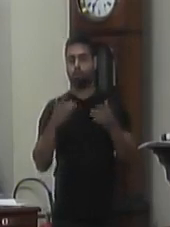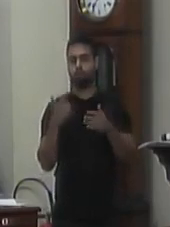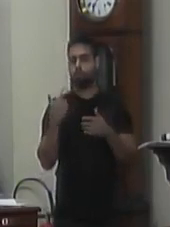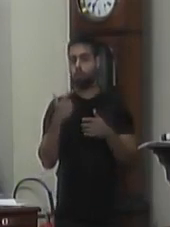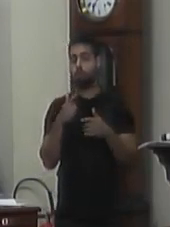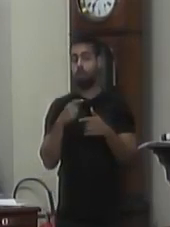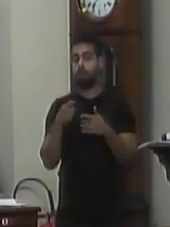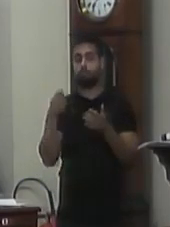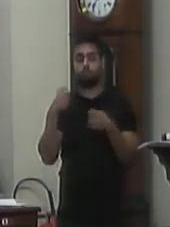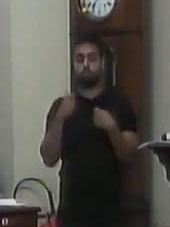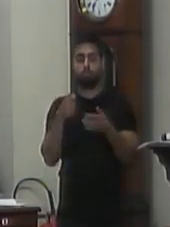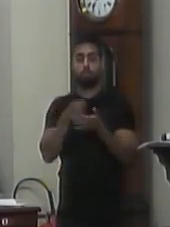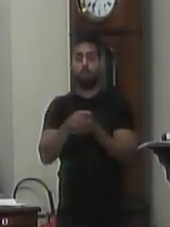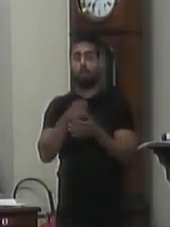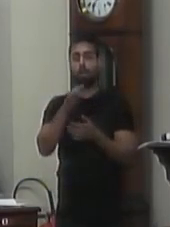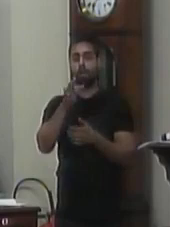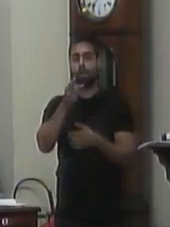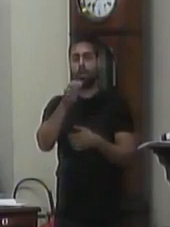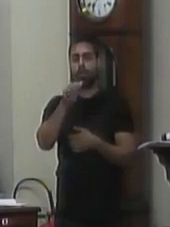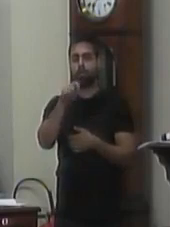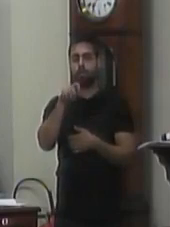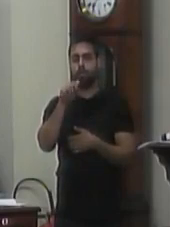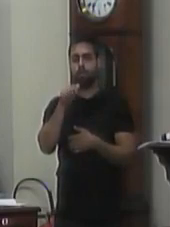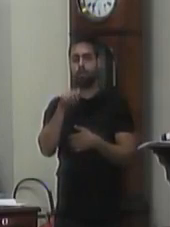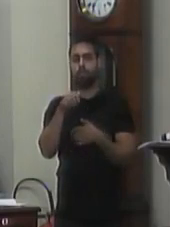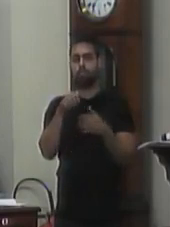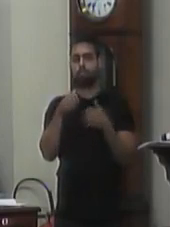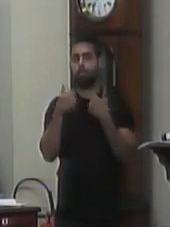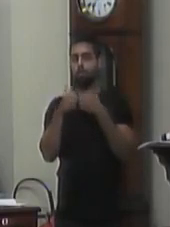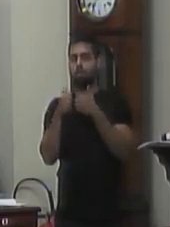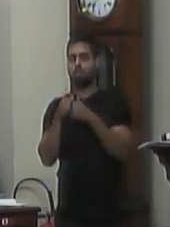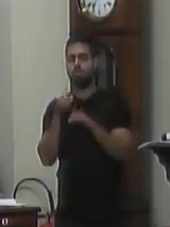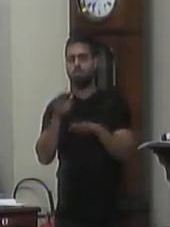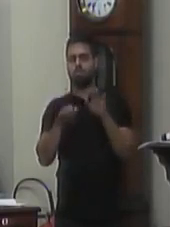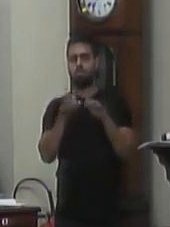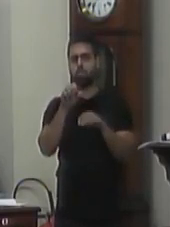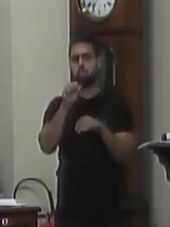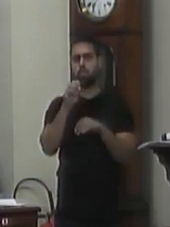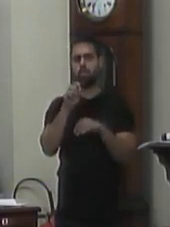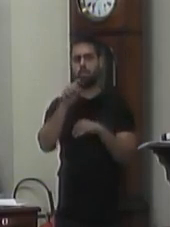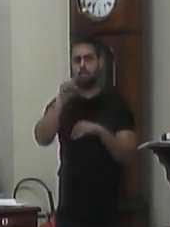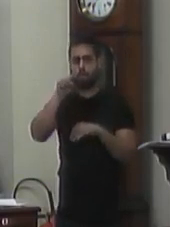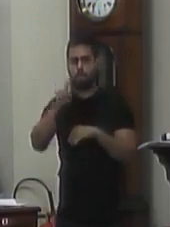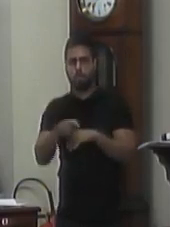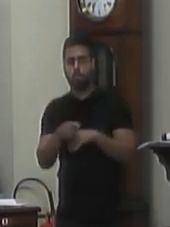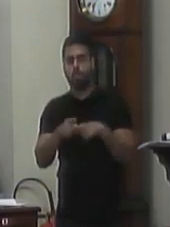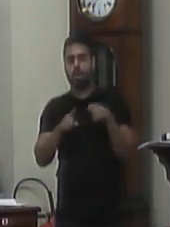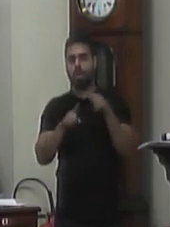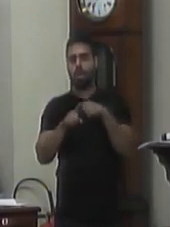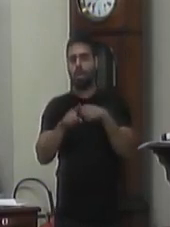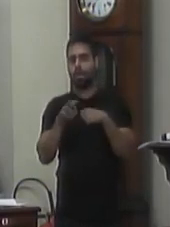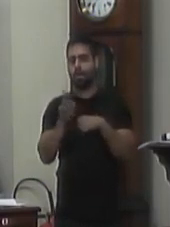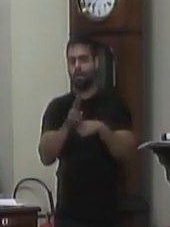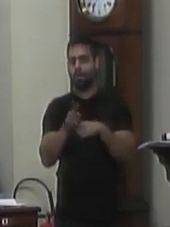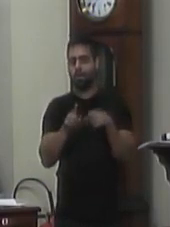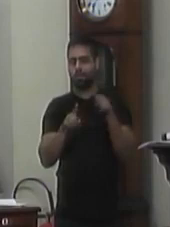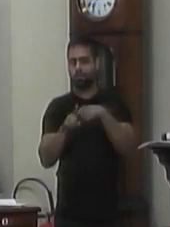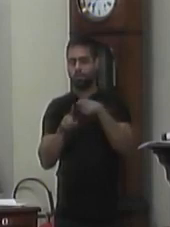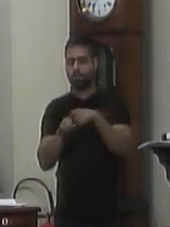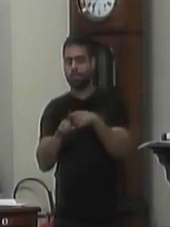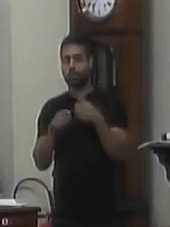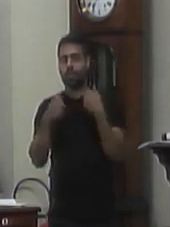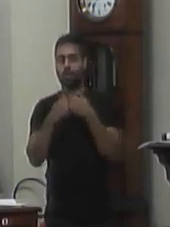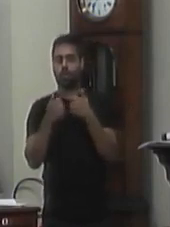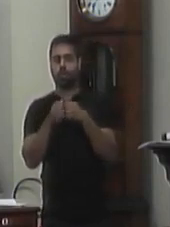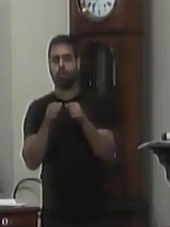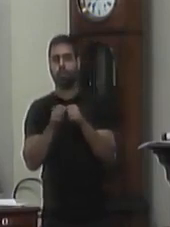de embarque, o município abre mão de em torno de R$80 mil mês. Os ônibus que vão